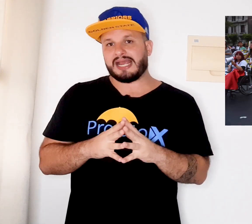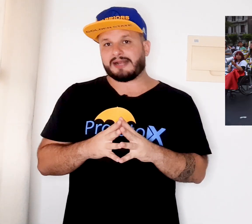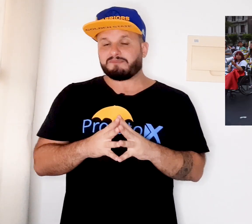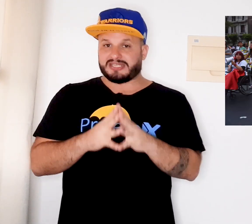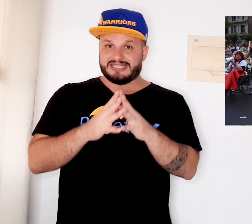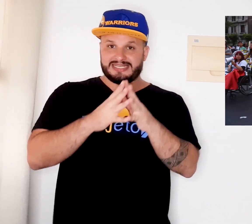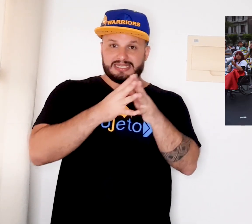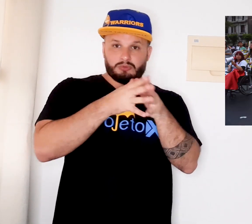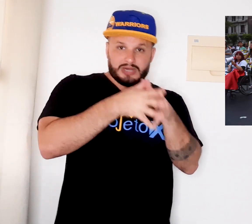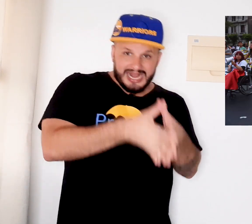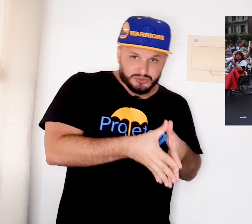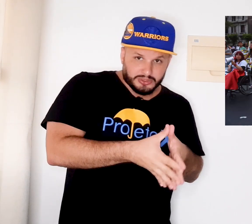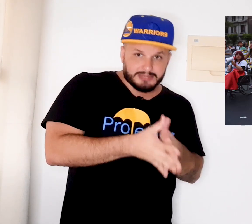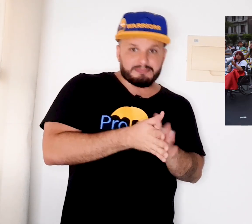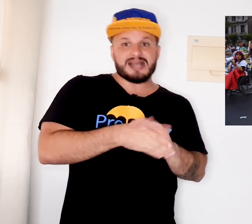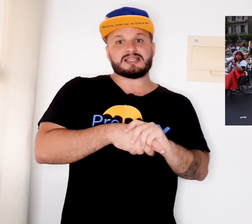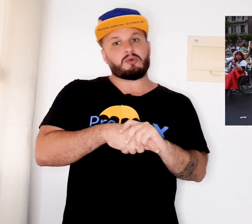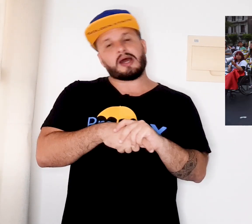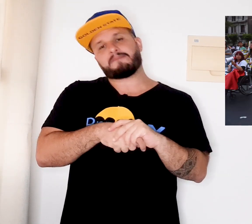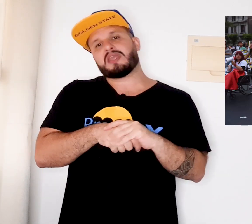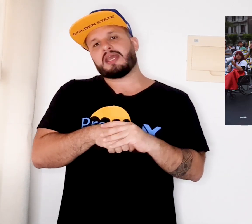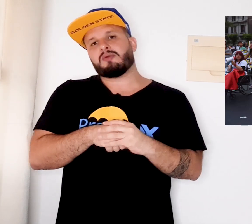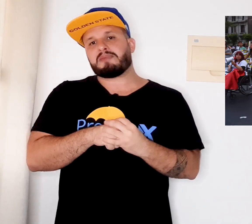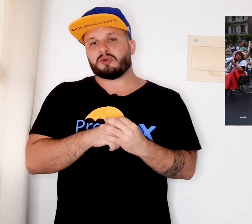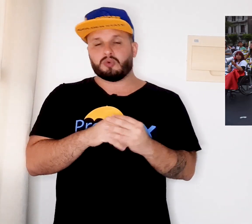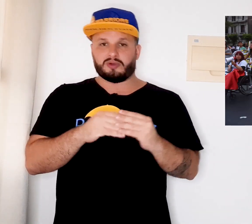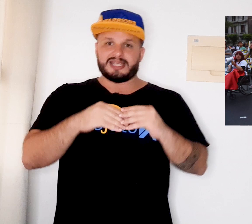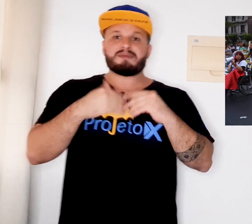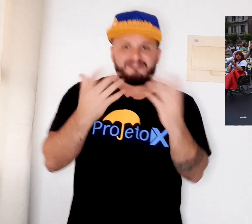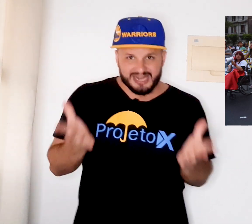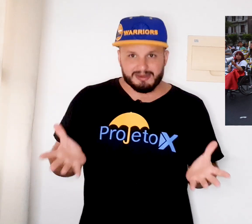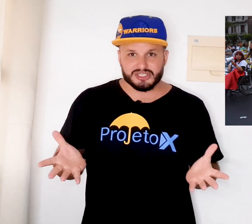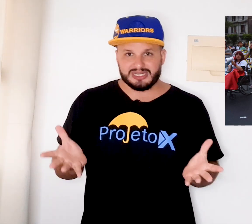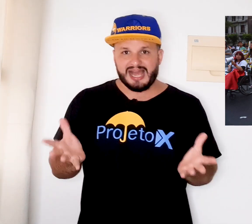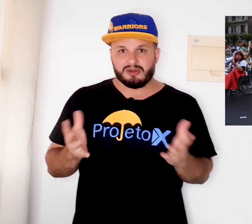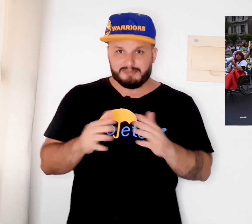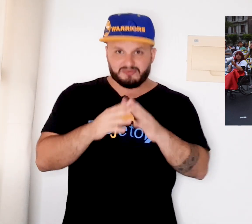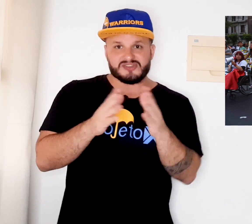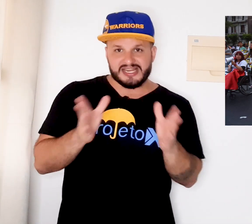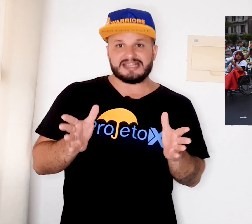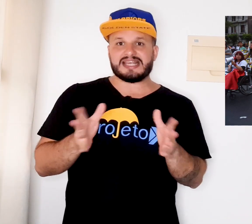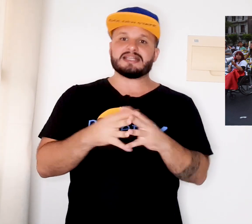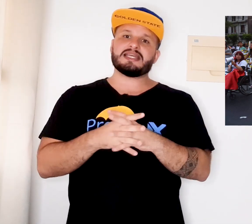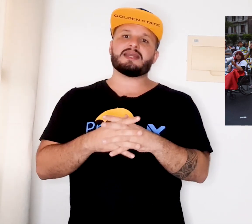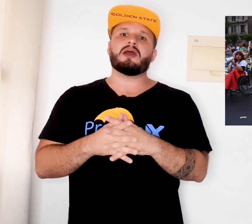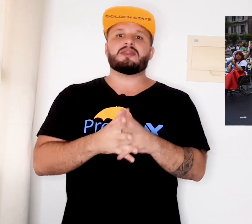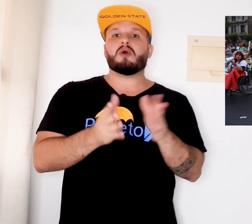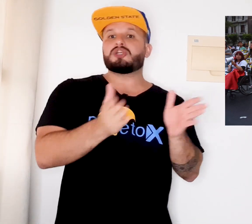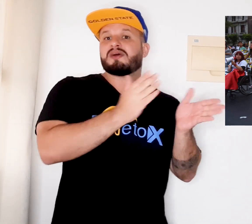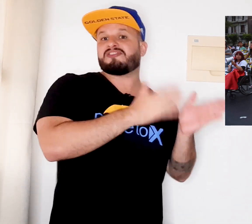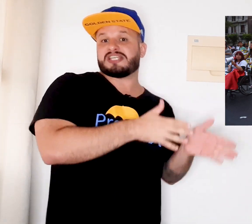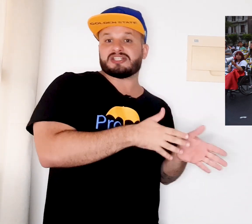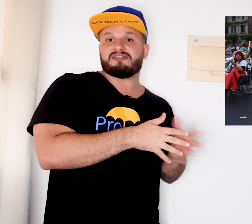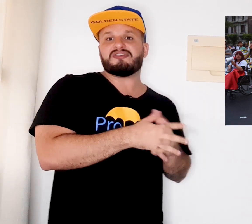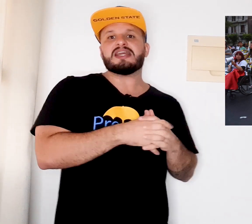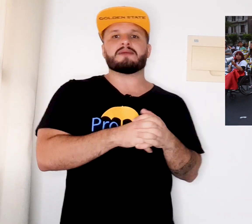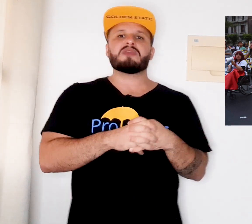mencionar que o caso que passa agora no Peru, e para ficar mais claro, né, para você entender, na última sexta-feira